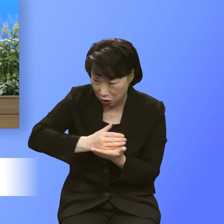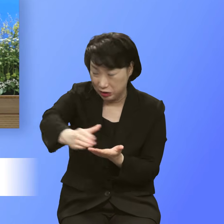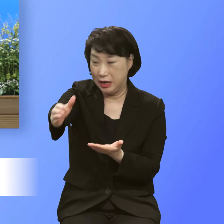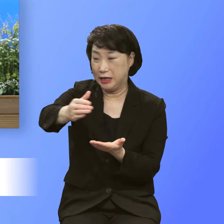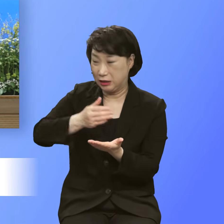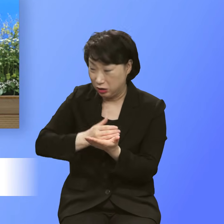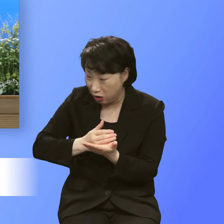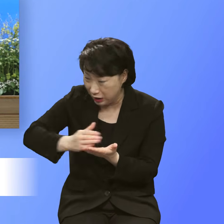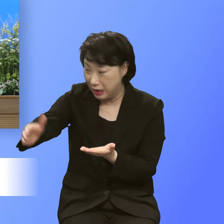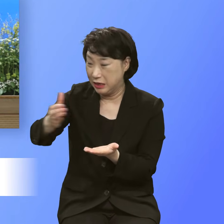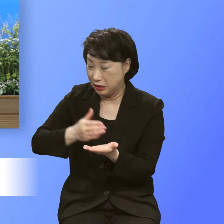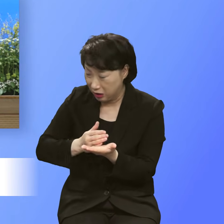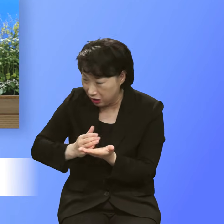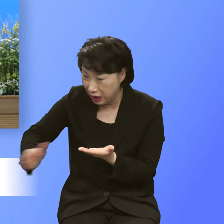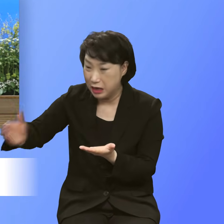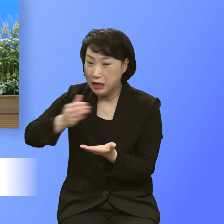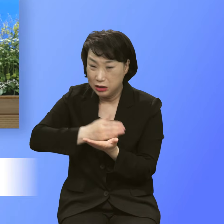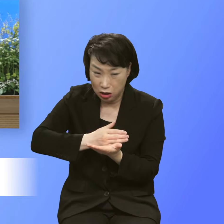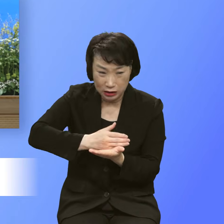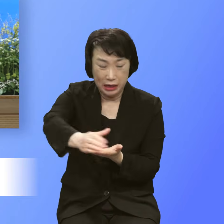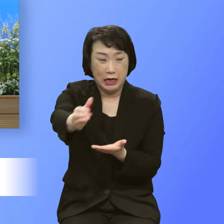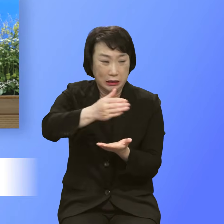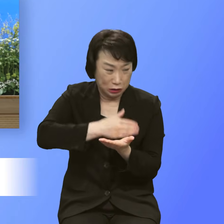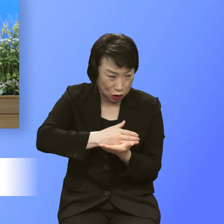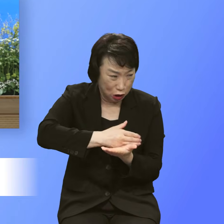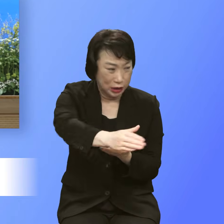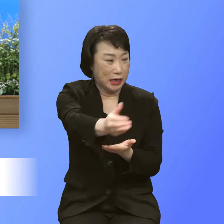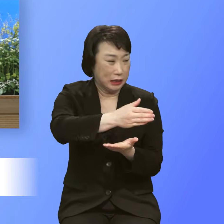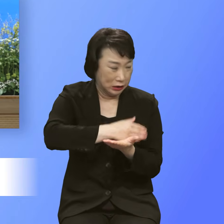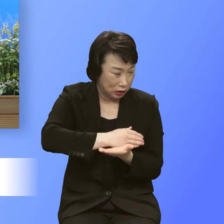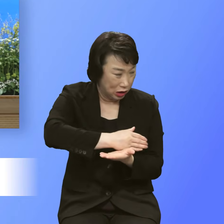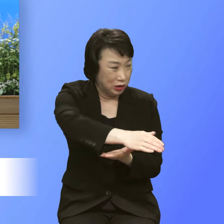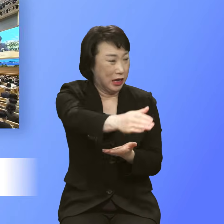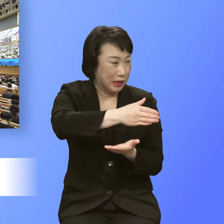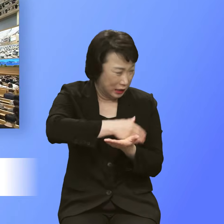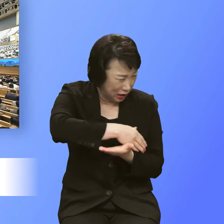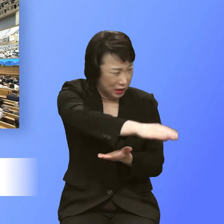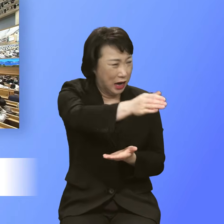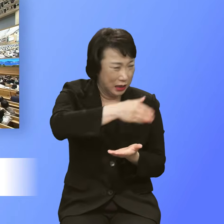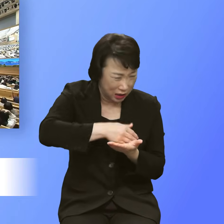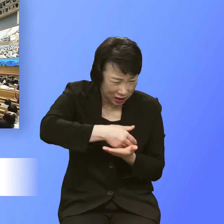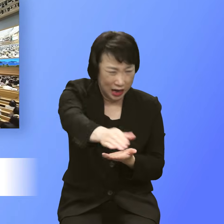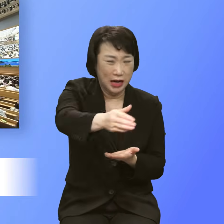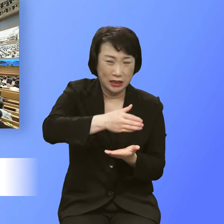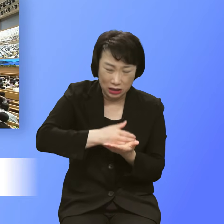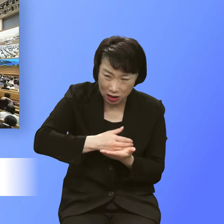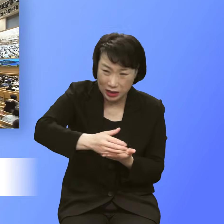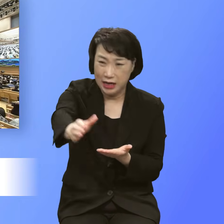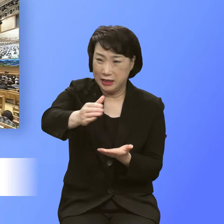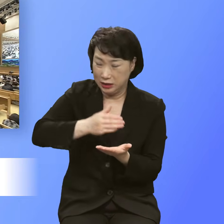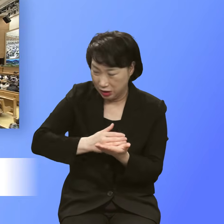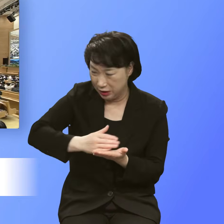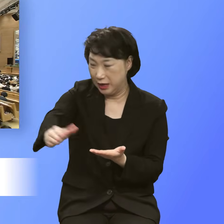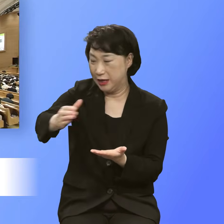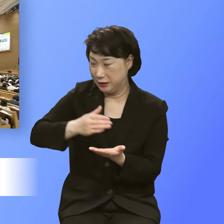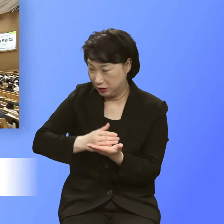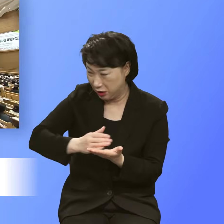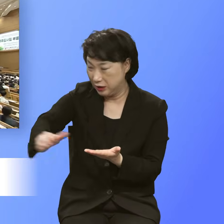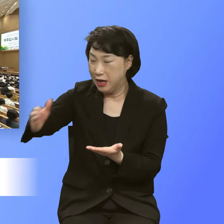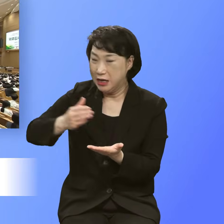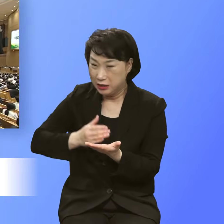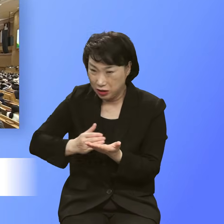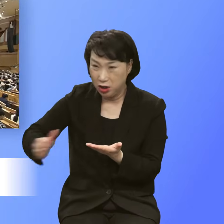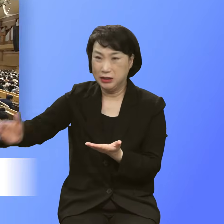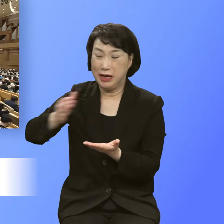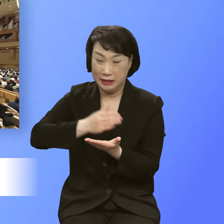따라가 따라가 따라가 따라가 따라가 따라가 따라가 따라가 따라가 따라가